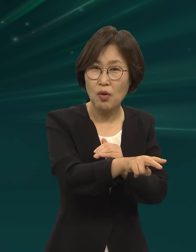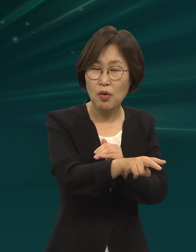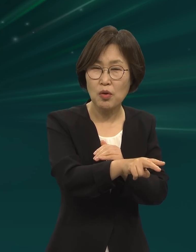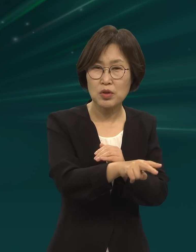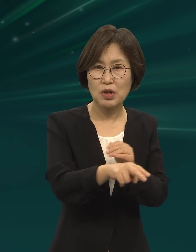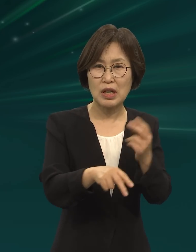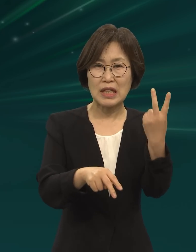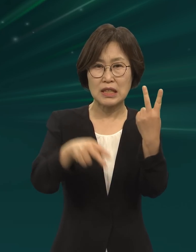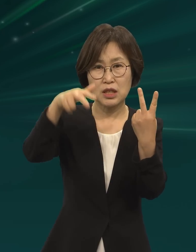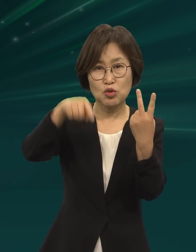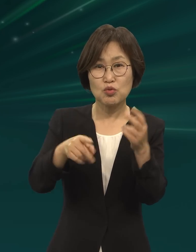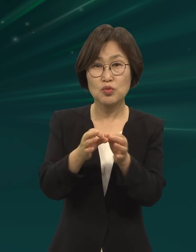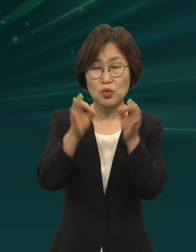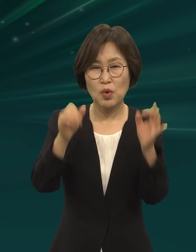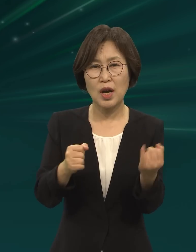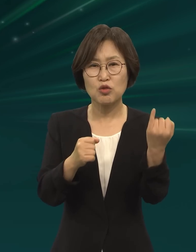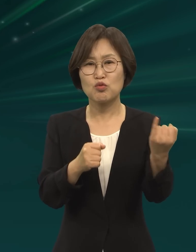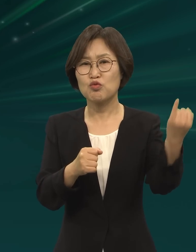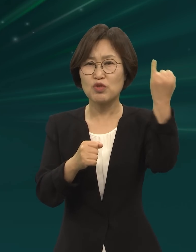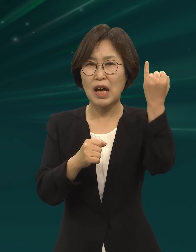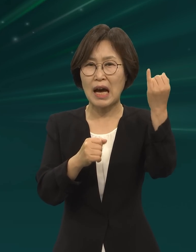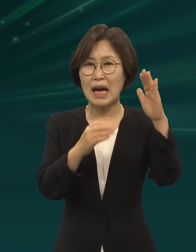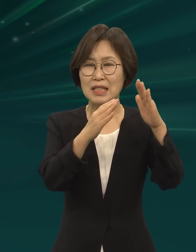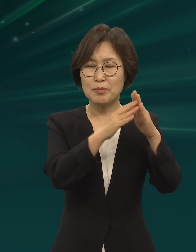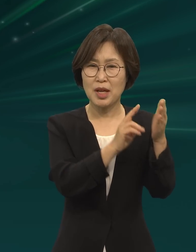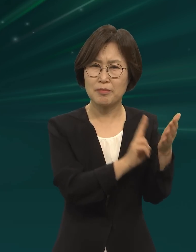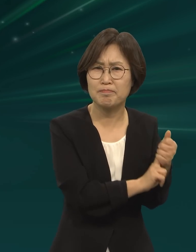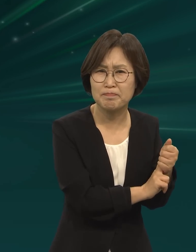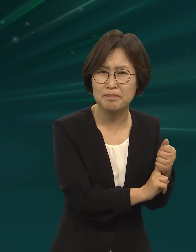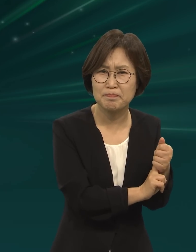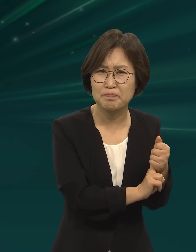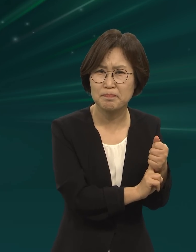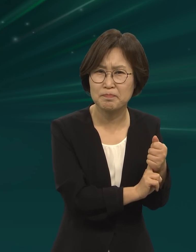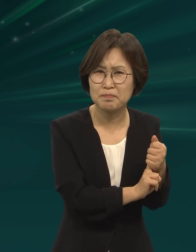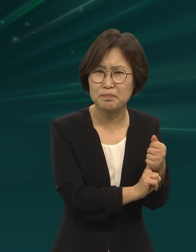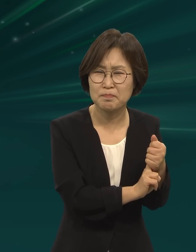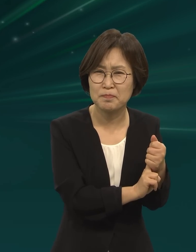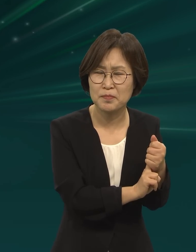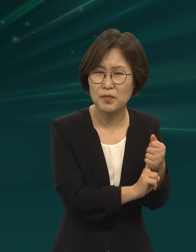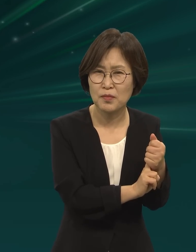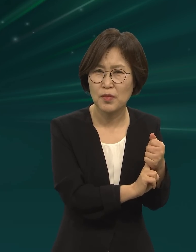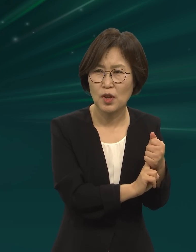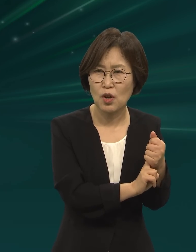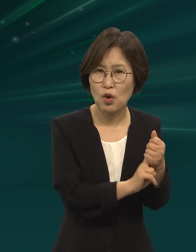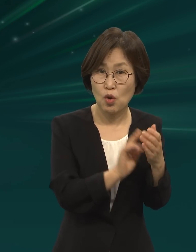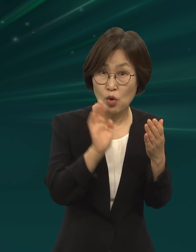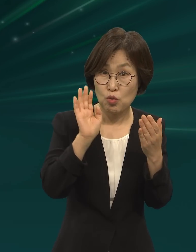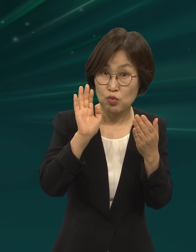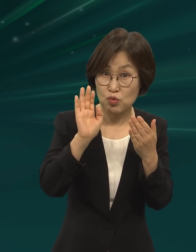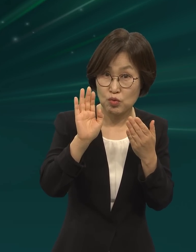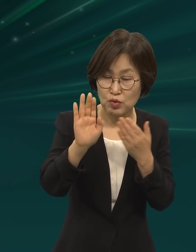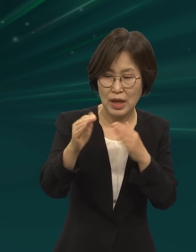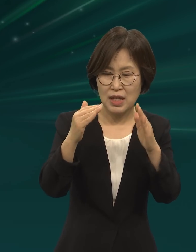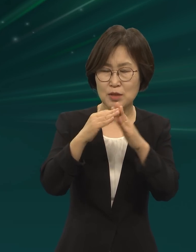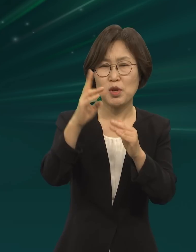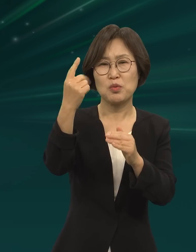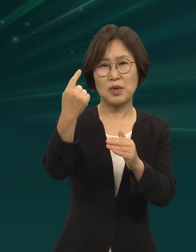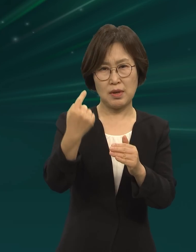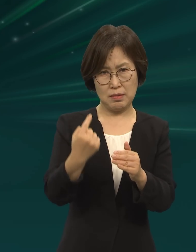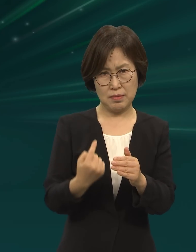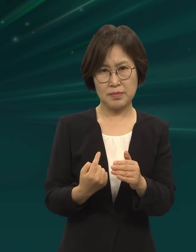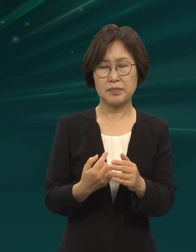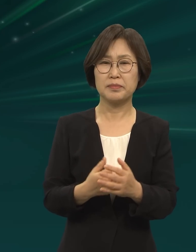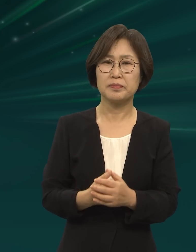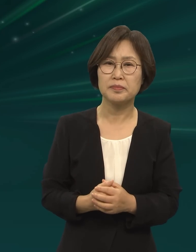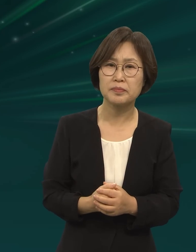누나 집에서 제가 이제 머물게 하고, 2주 후에 저는 집에 왔습니다. 2주 후에 집에